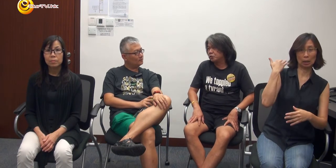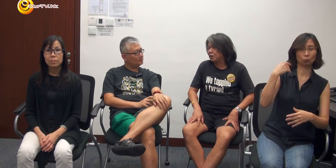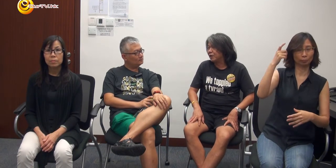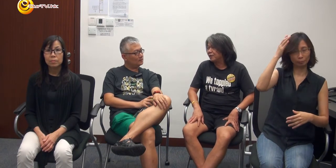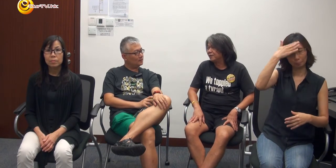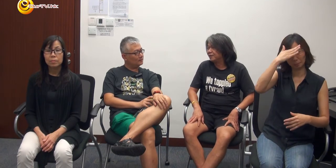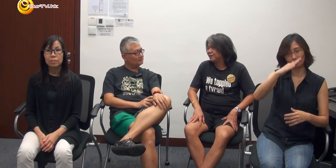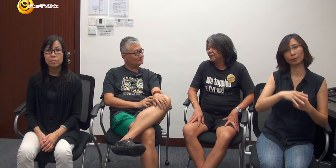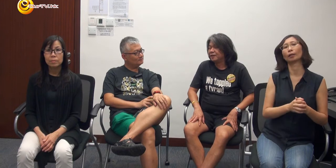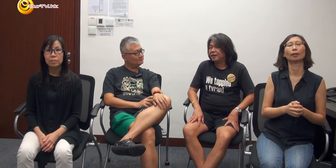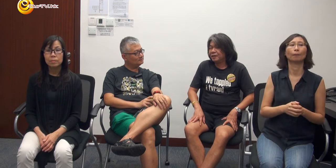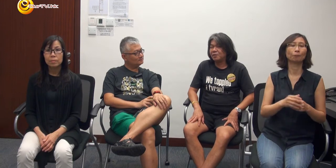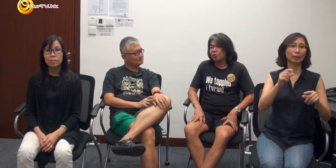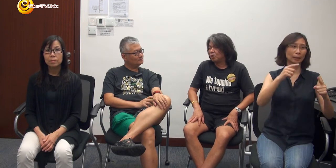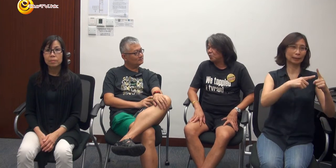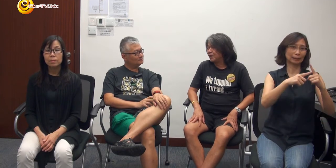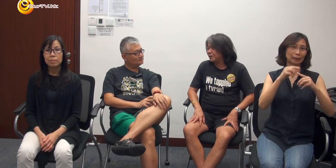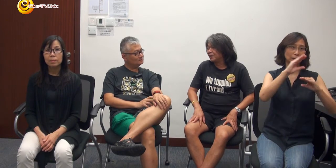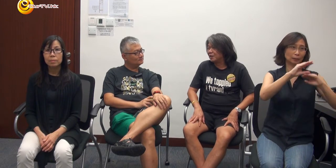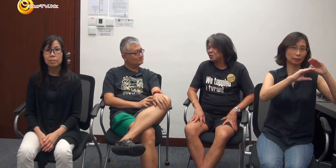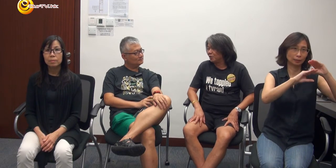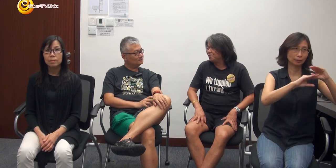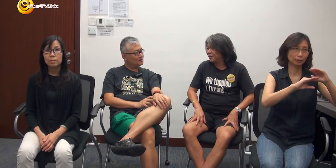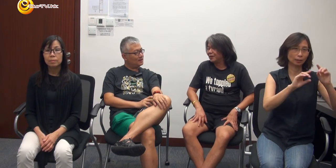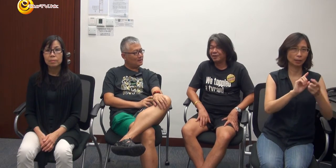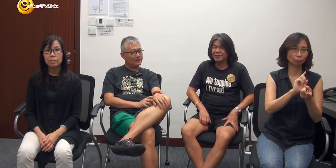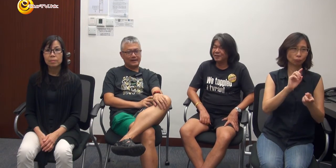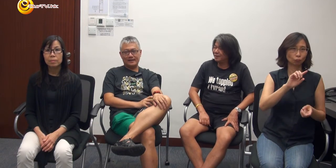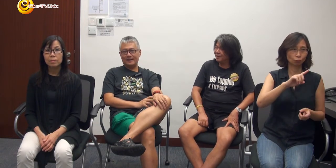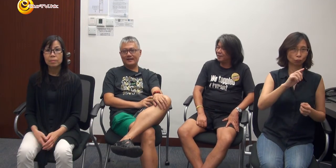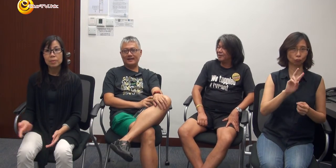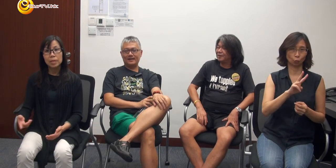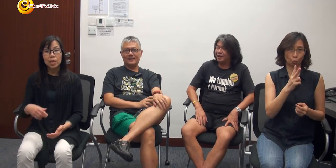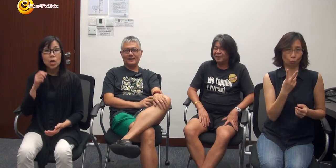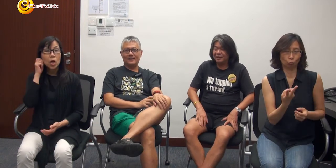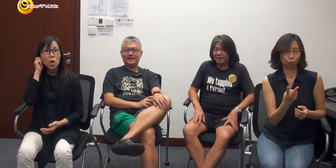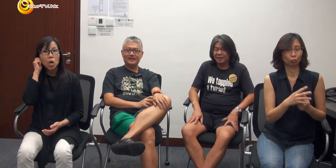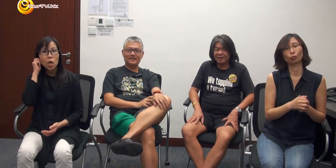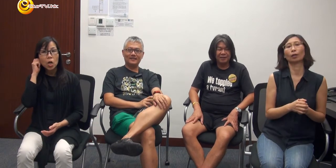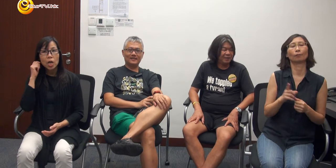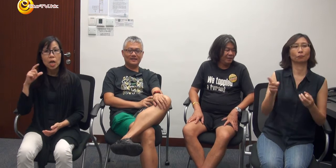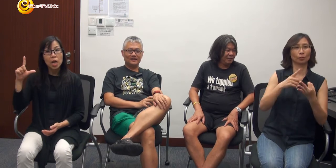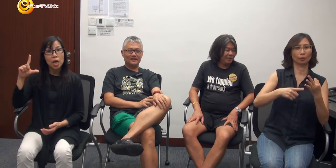口氣啦，已經冇同佢冇咁親噶啦，親疏有別噶啦。 李慧瓊啦，係啊， 咁